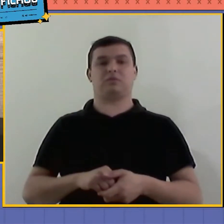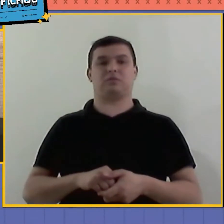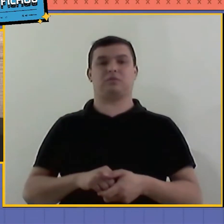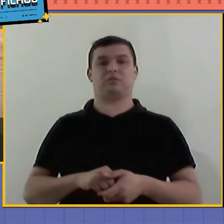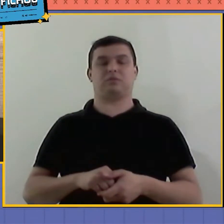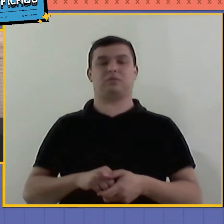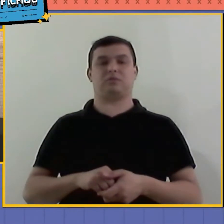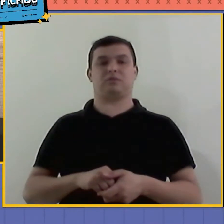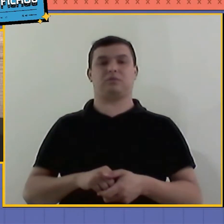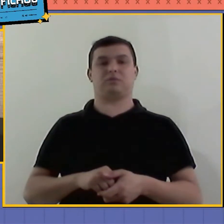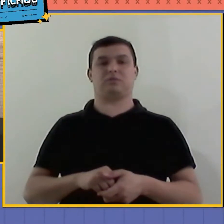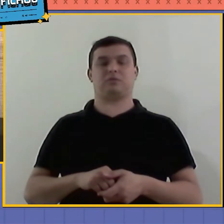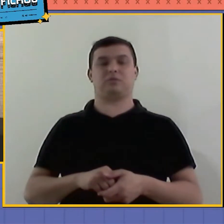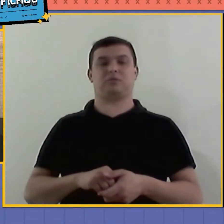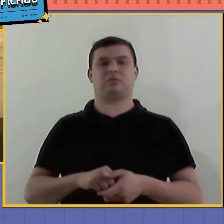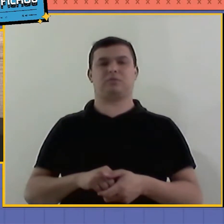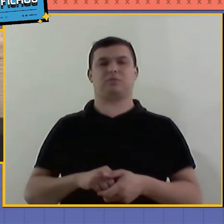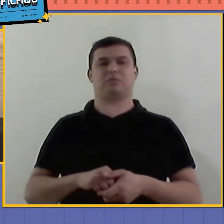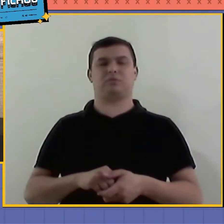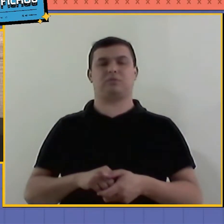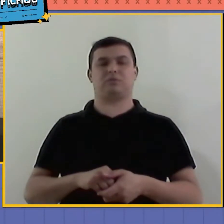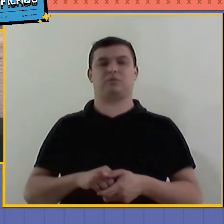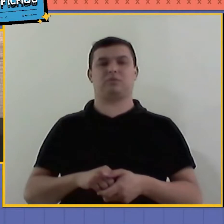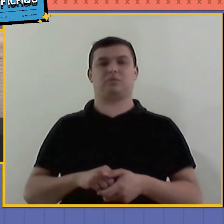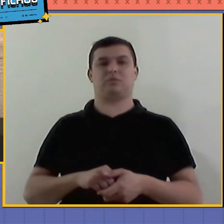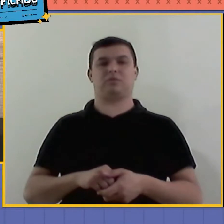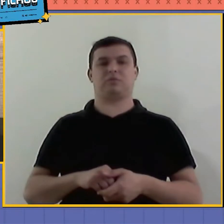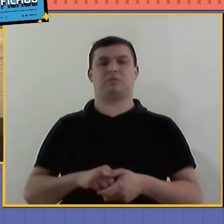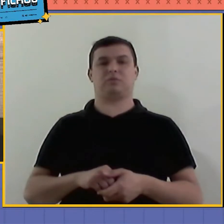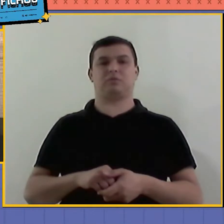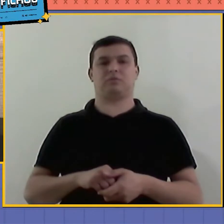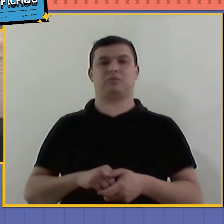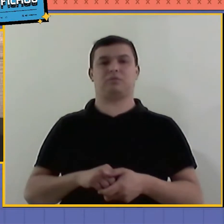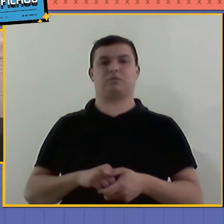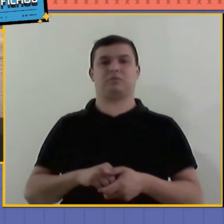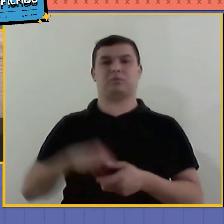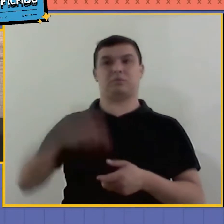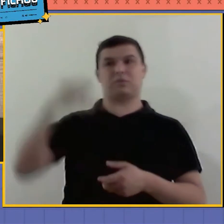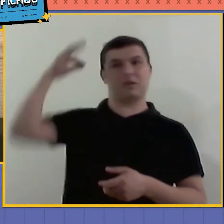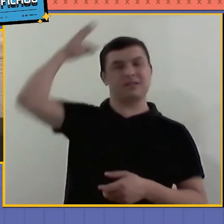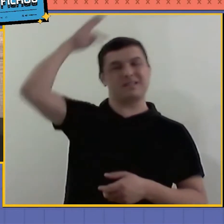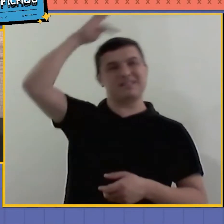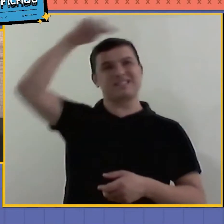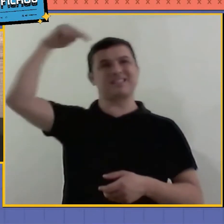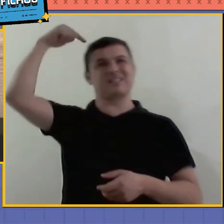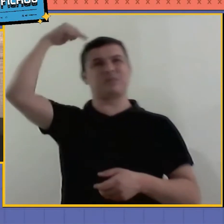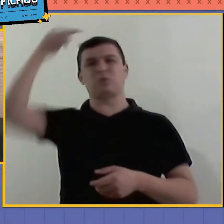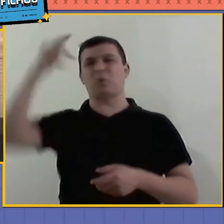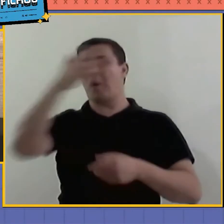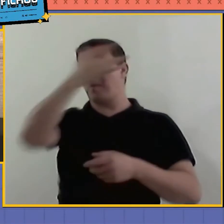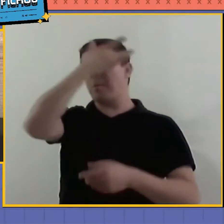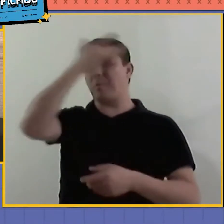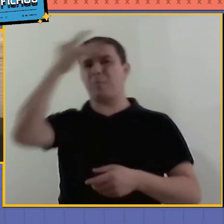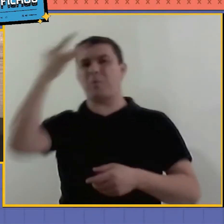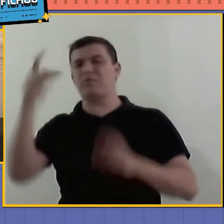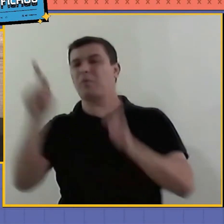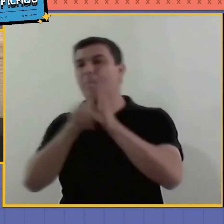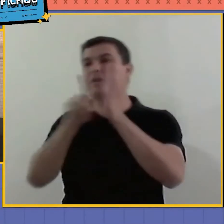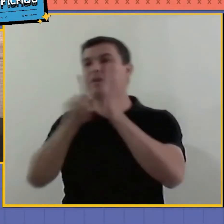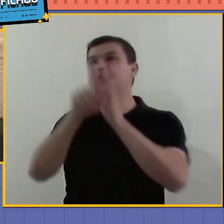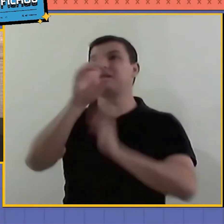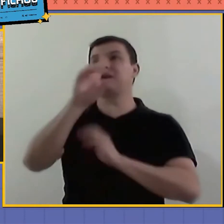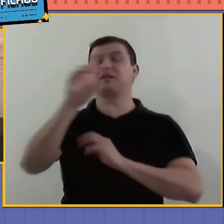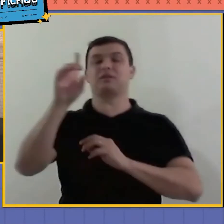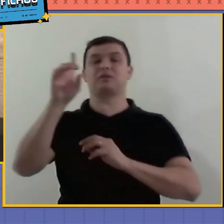aqui né o nosso modo né Nós somos Nação santa povo de Propriedade Exclusiva de Deus a fim de proclamardes as virtudes